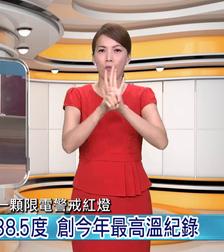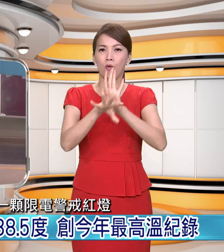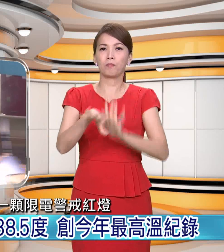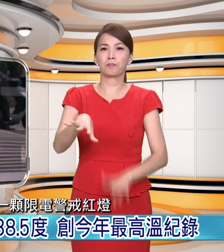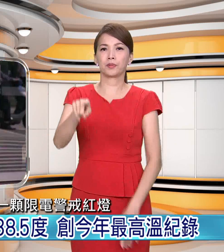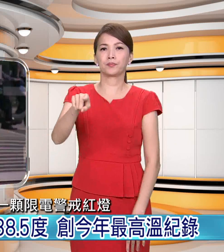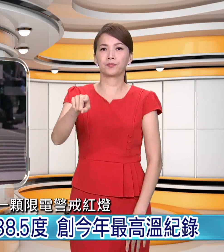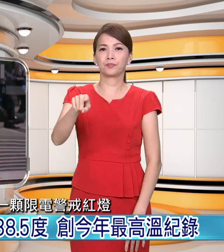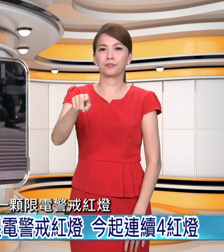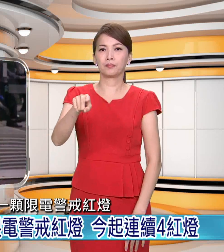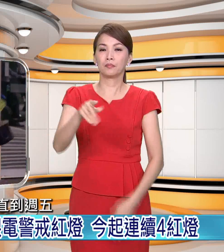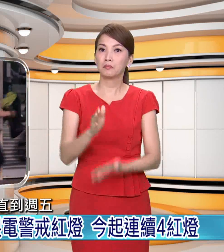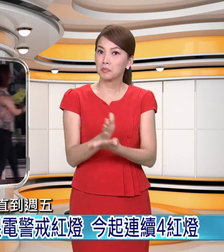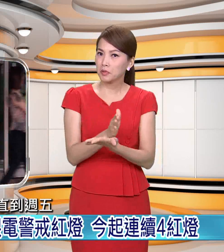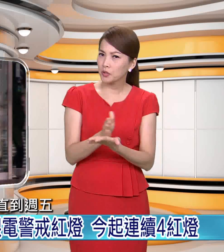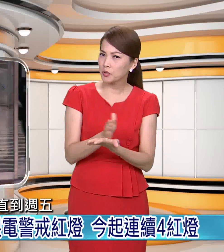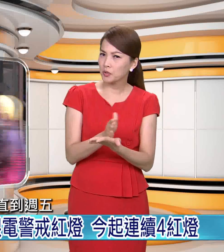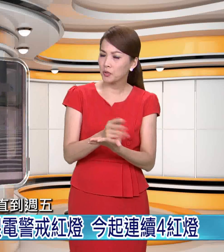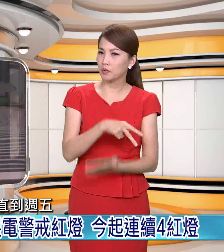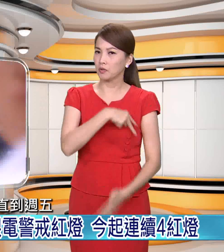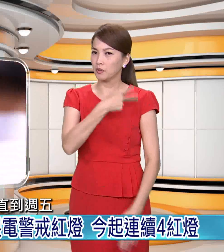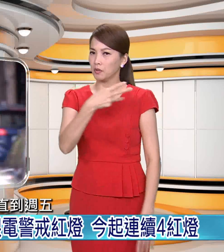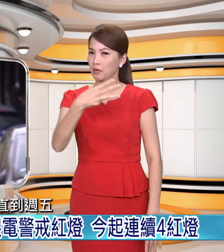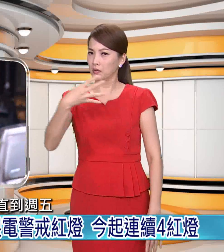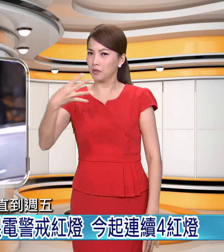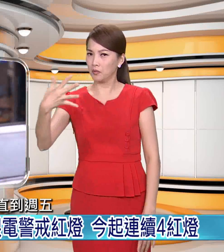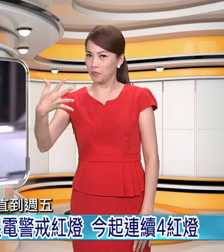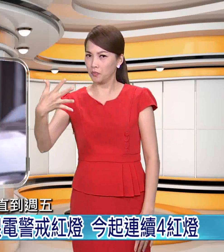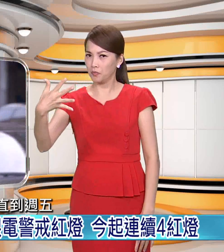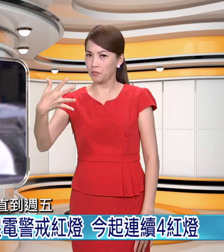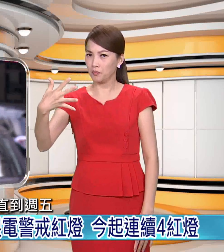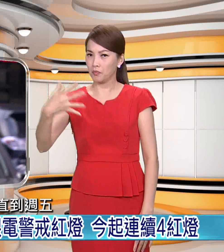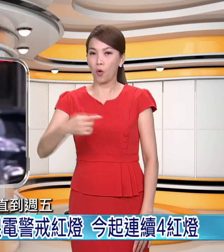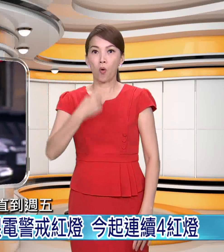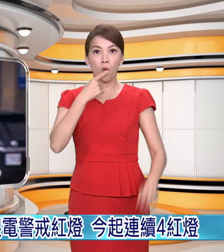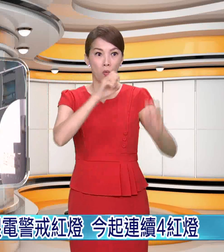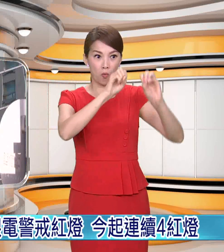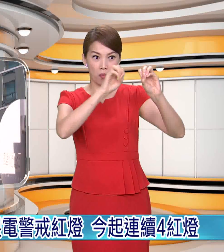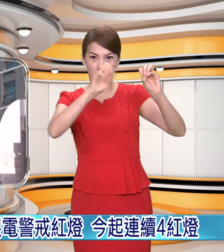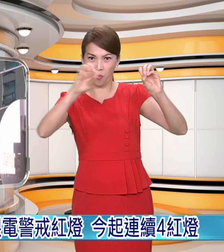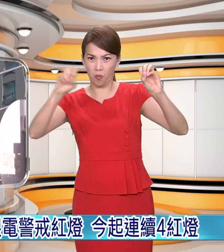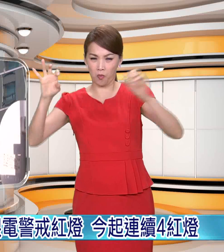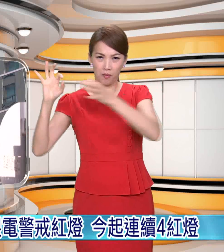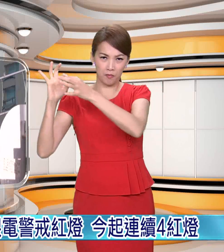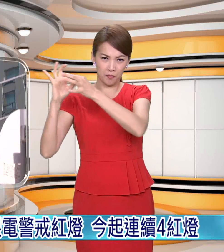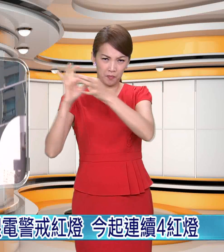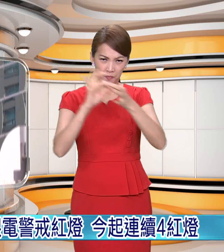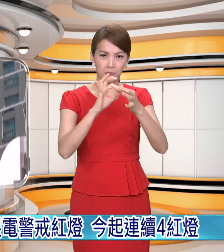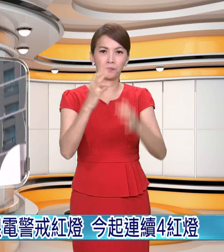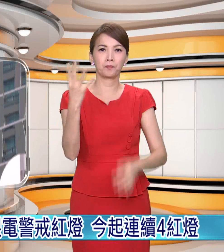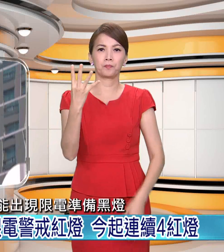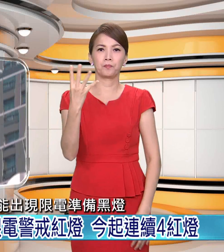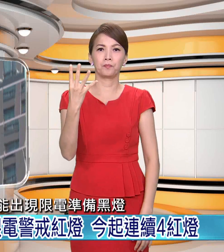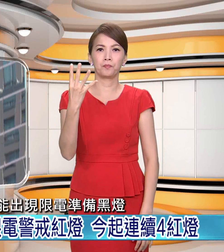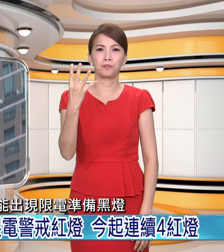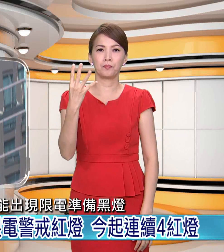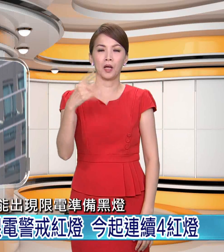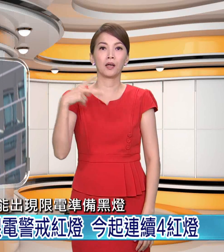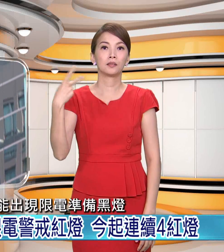灯。台电预估今天一直到周五将连亮四颗红灯，而周三